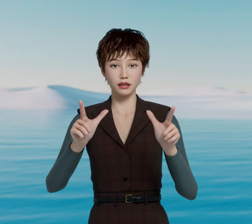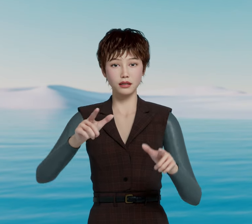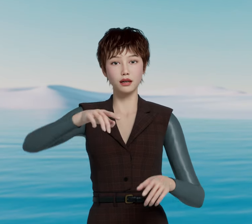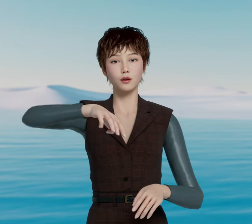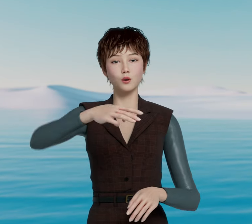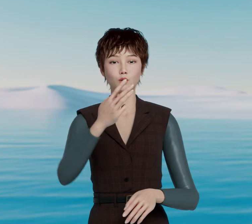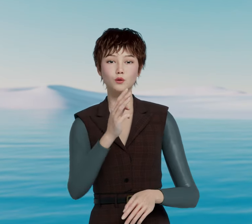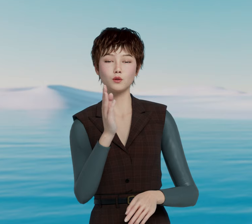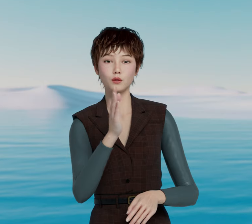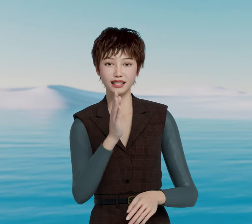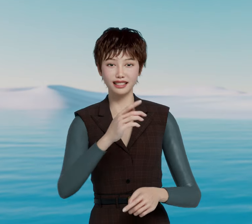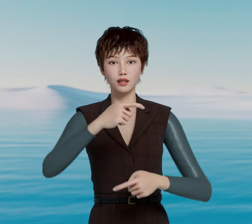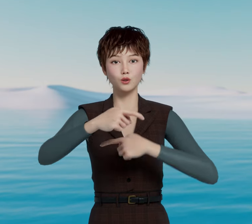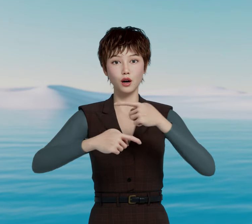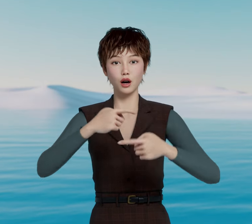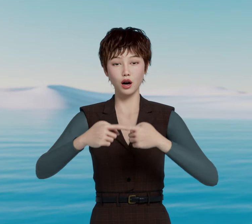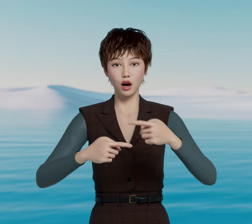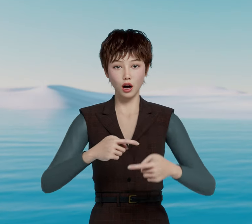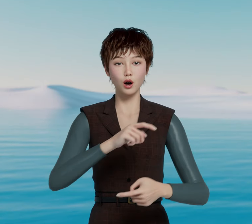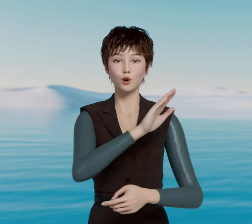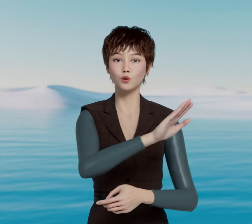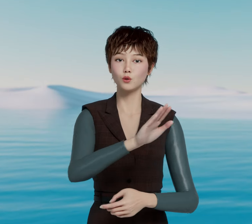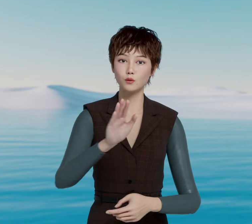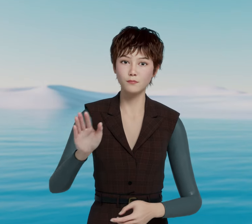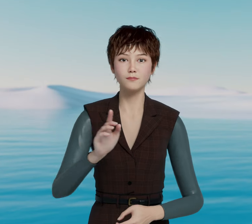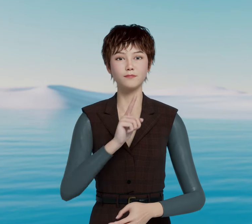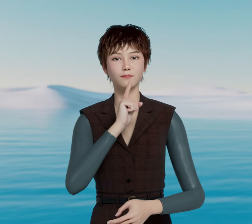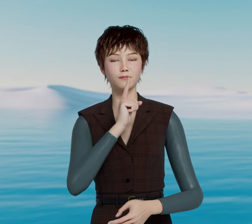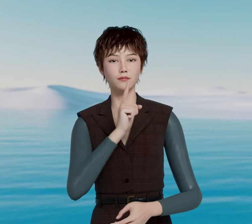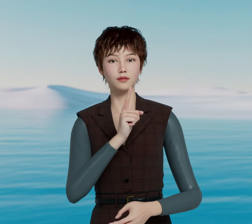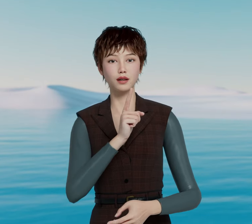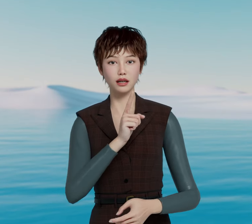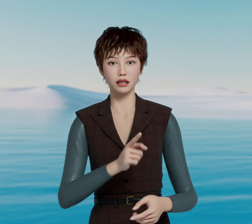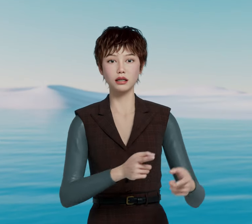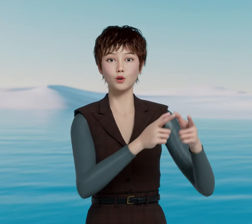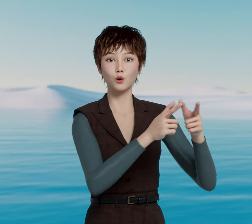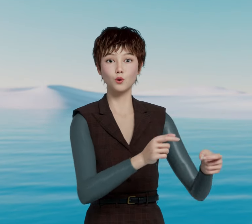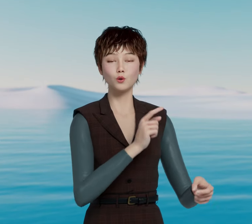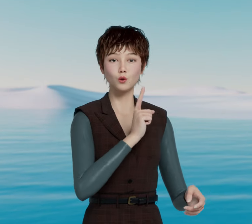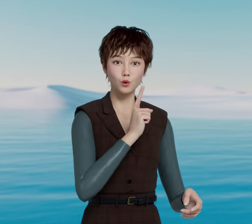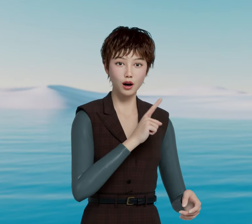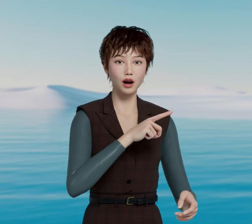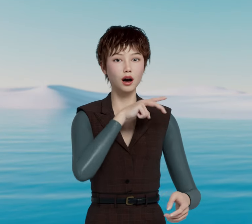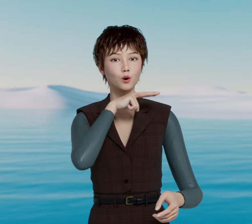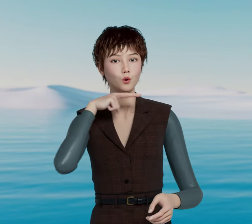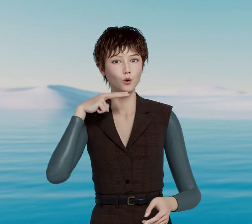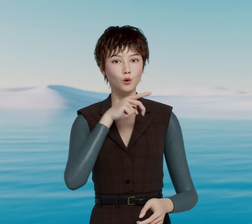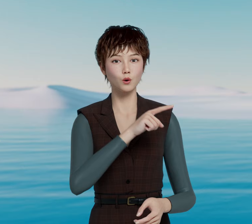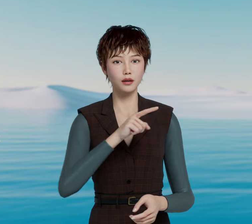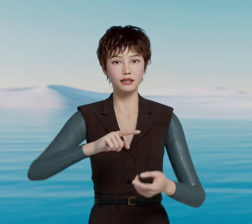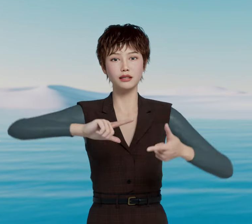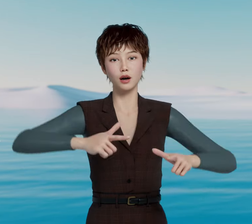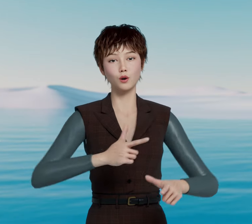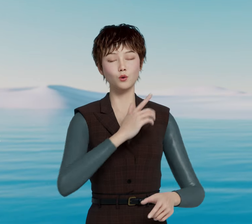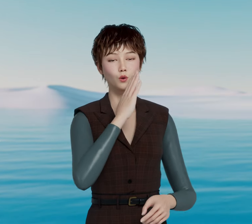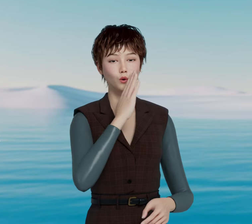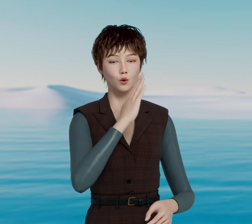およそ300もの手話言語があると言われています。日本語と英語が違う言語のように